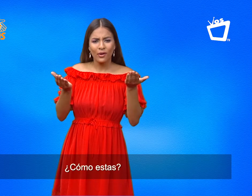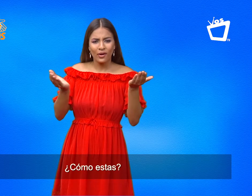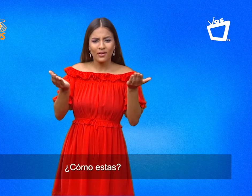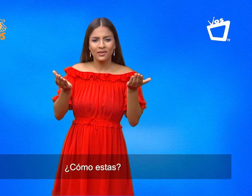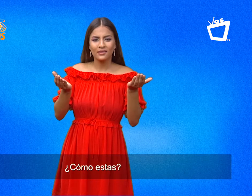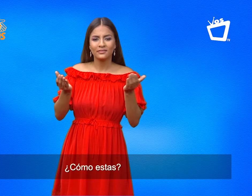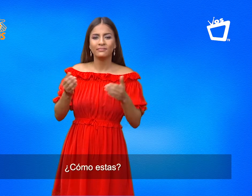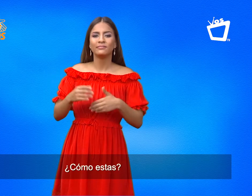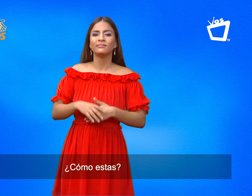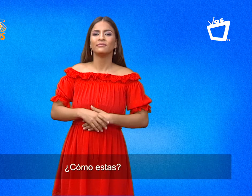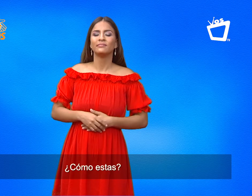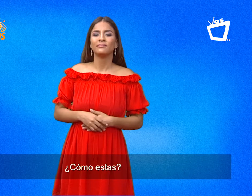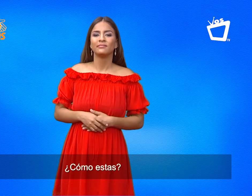cómo estás